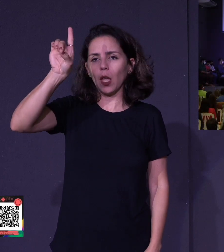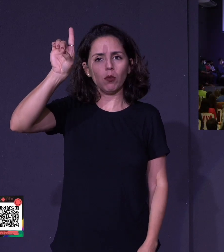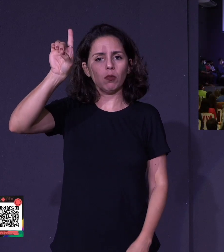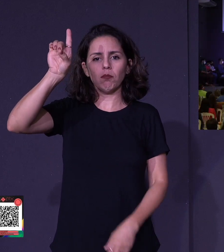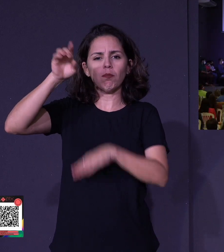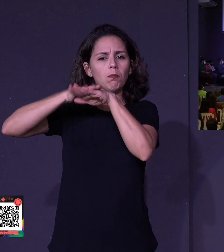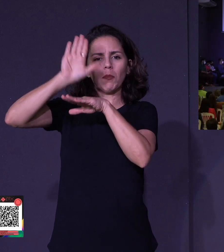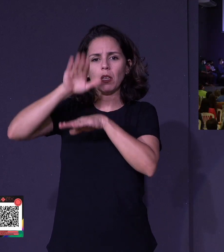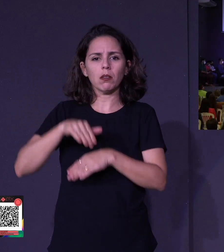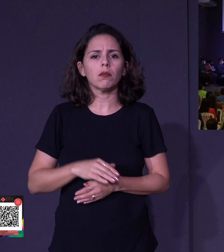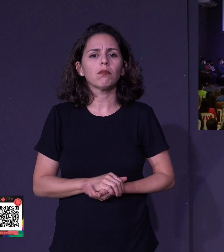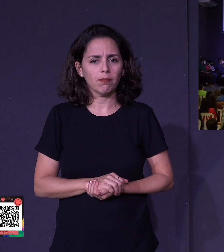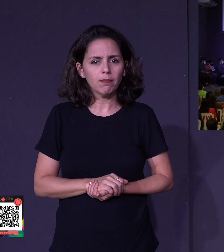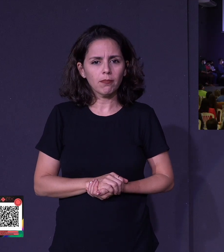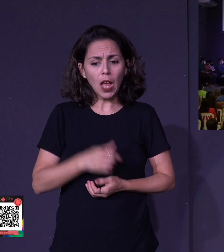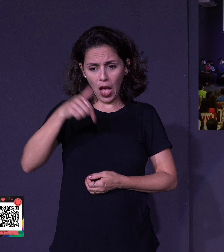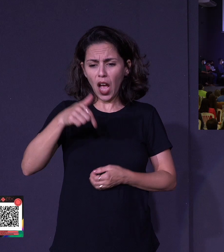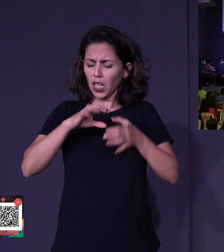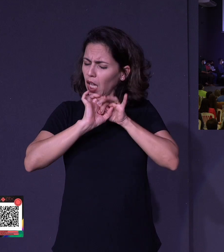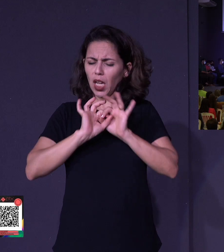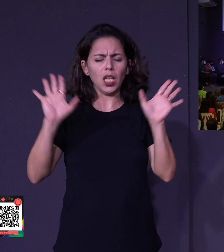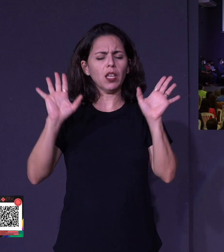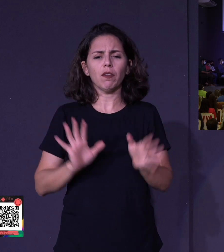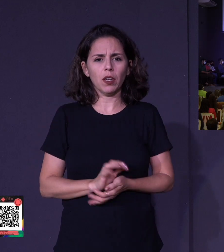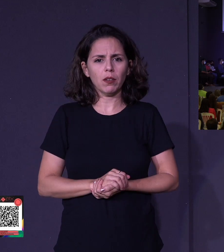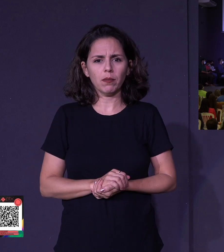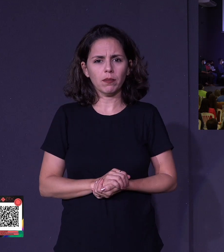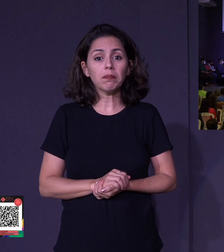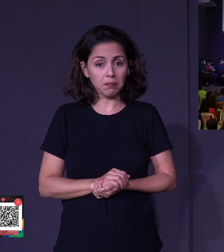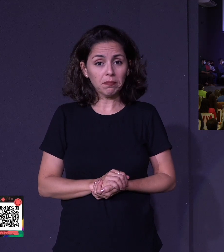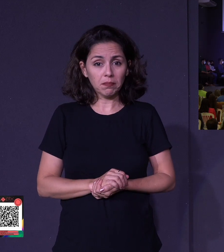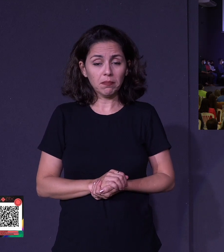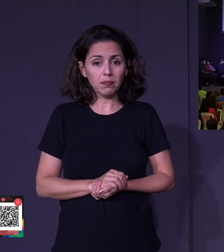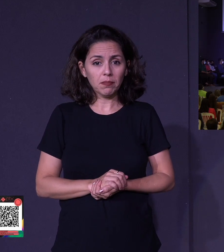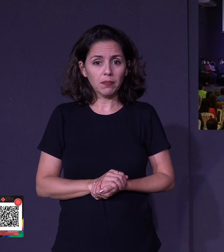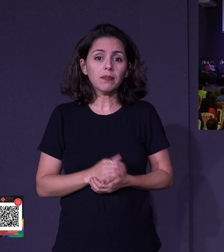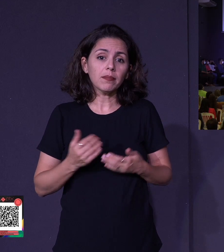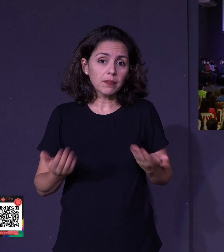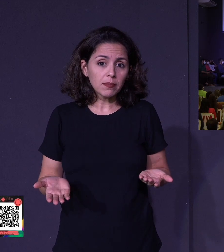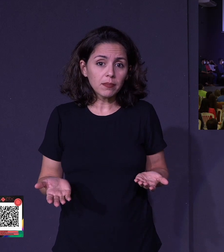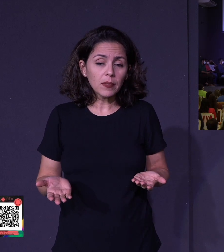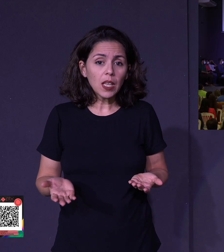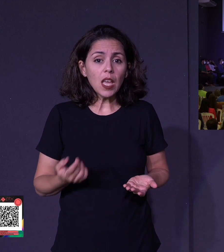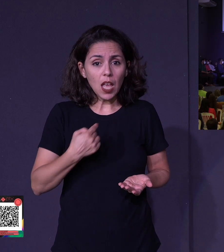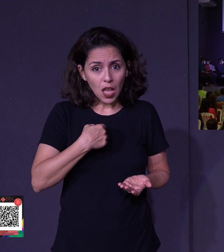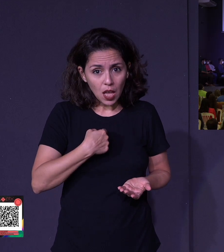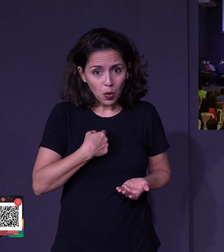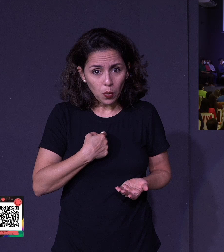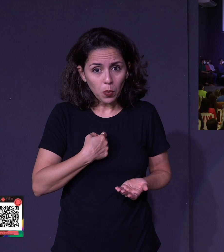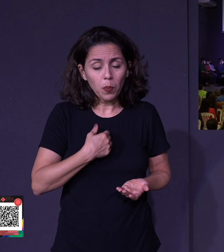Aqui tem liberdade, mas essa palavra era para domingo de manhã. Mas fizeram uma surpresa para mim, disseram que o pastor da igreja não podia pregar, eu obedeci, não